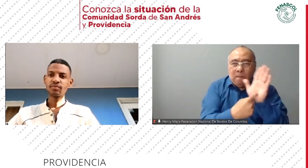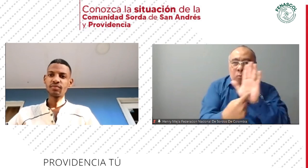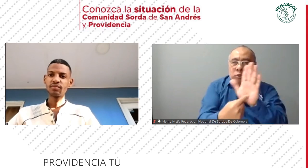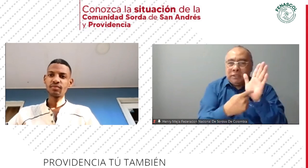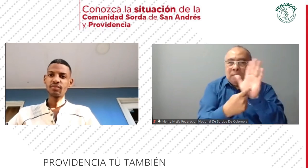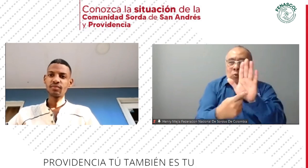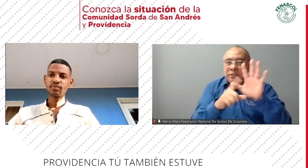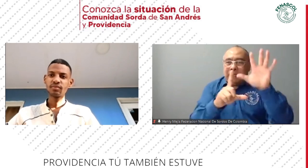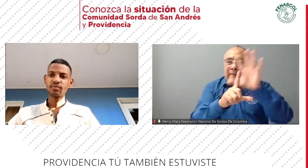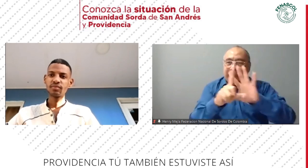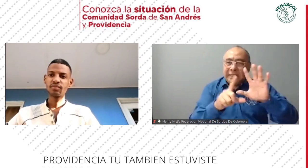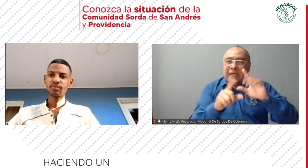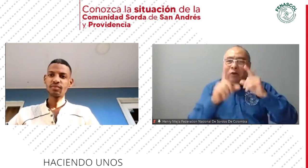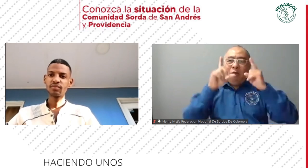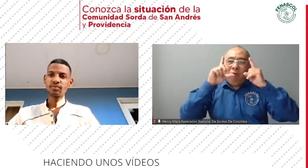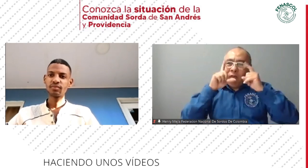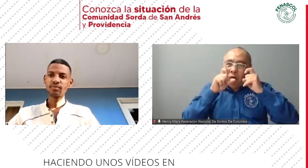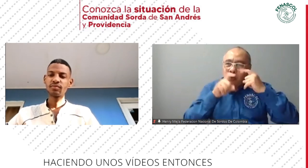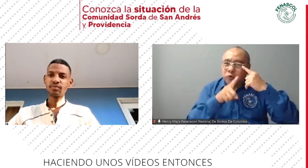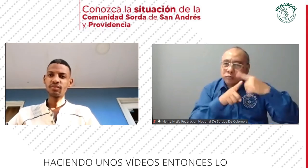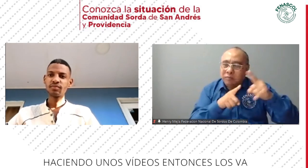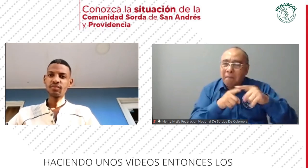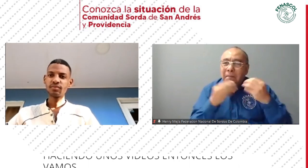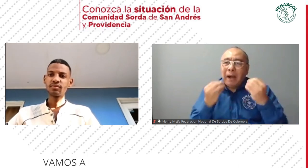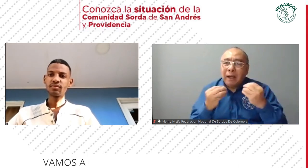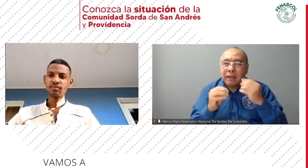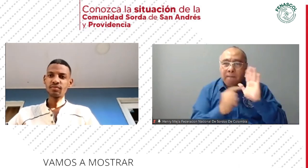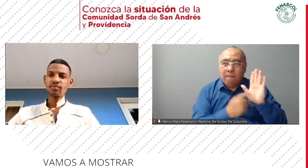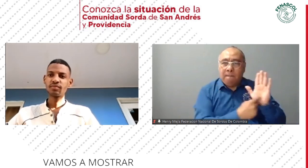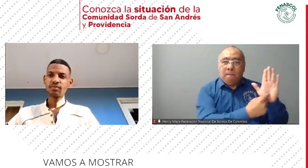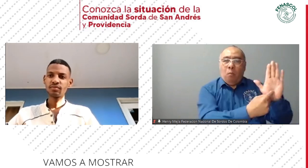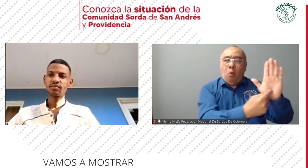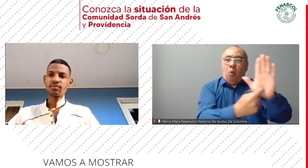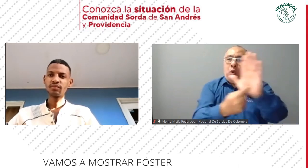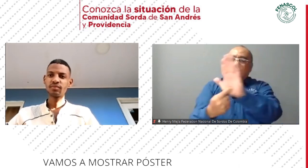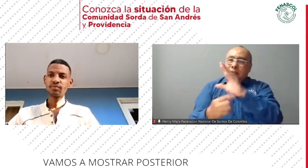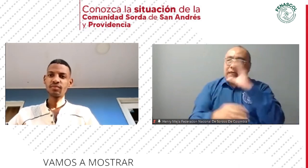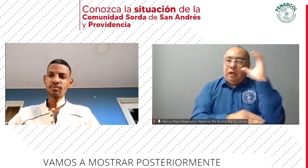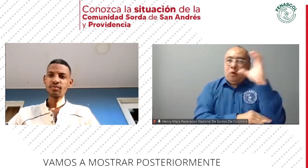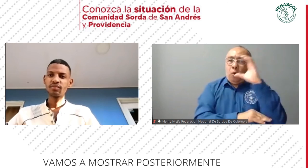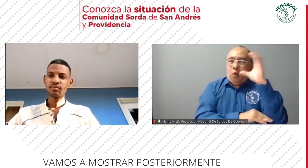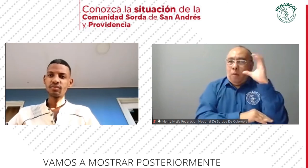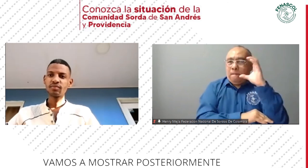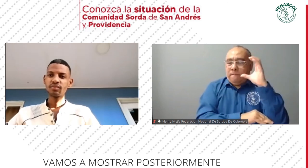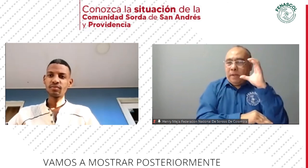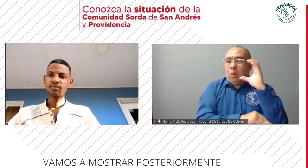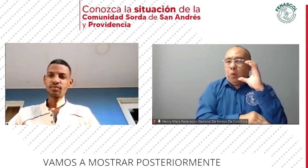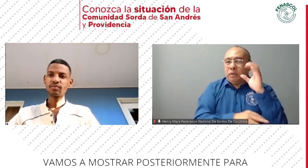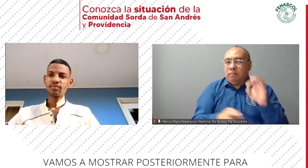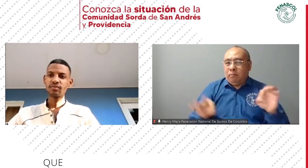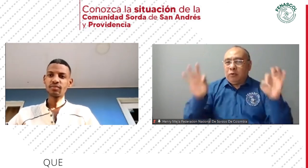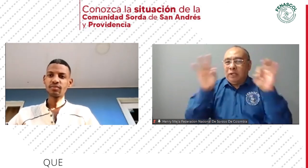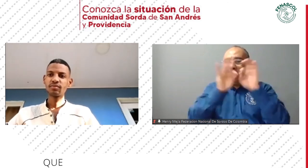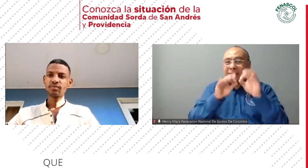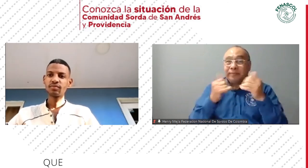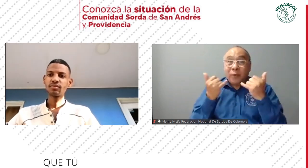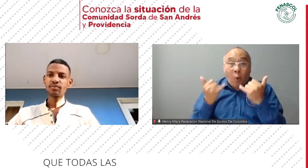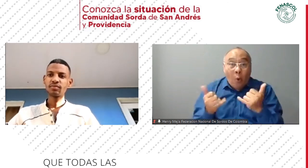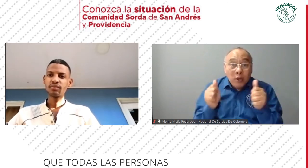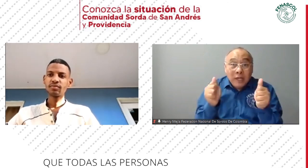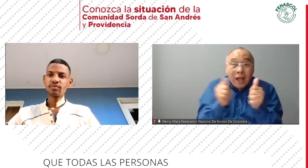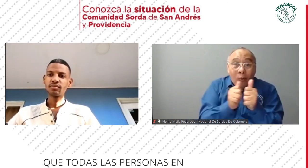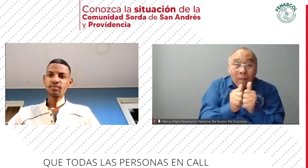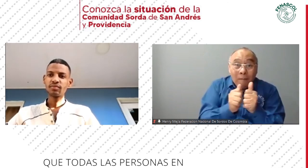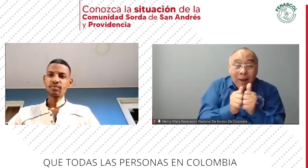tú también estuviste haciendo unos vídeos entonces los vamos a mostrar posteriormente para que todas las